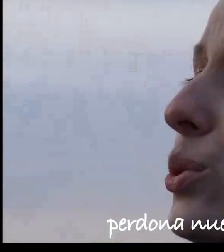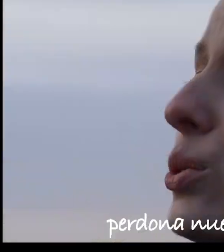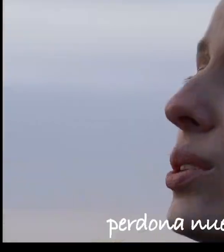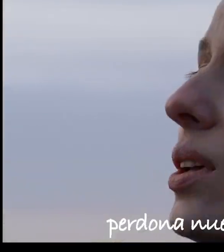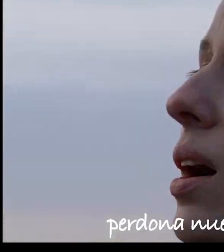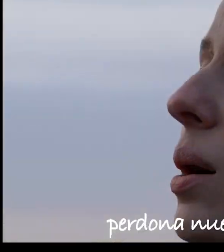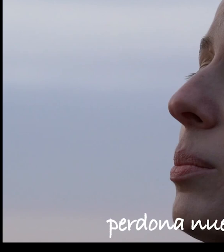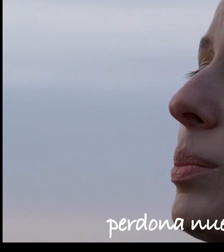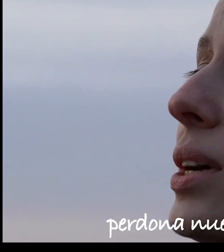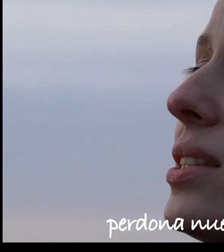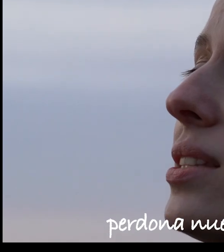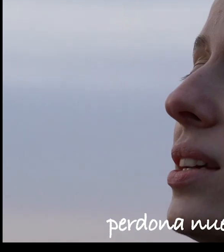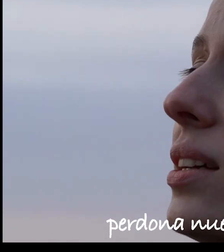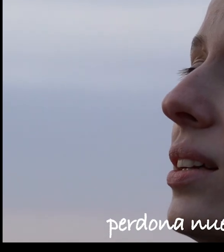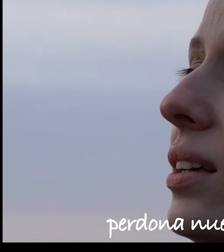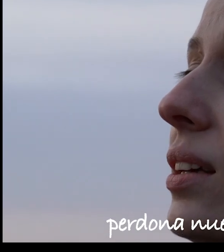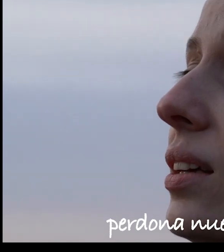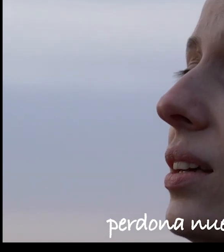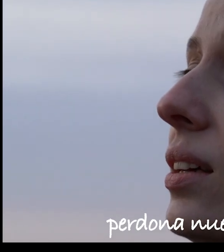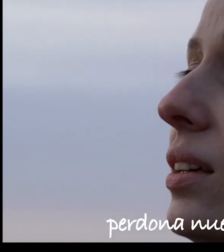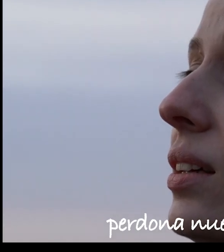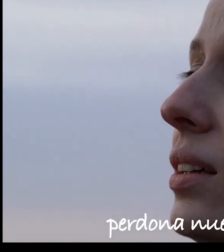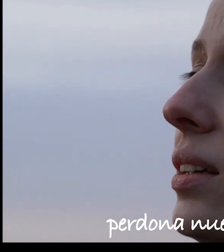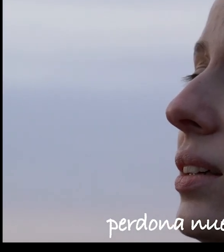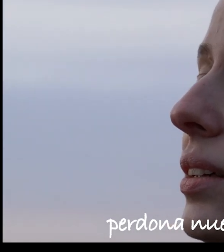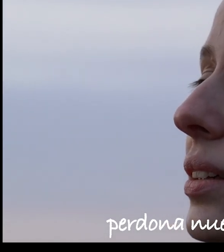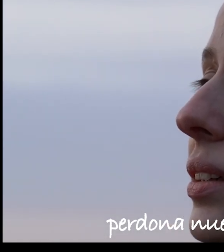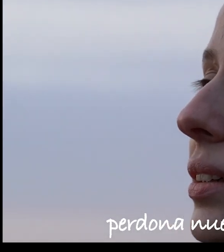estos nombres y